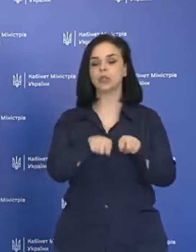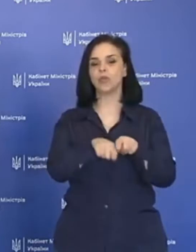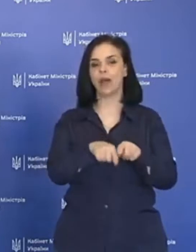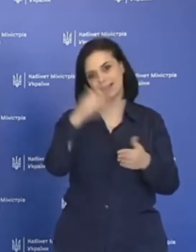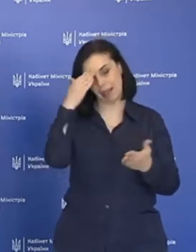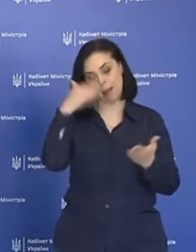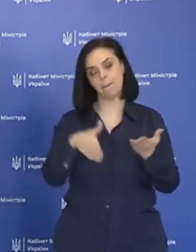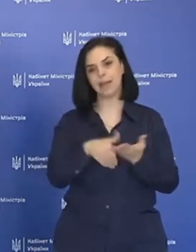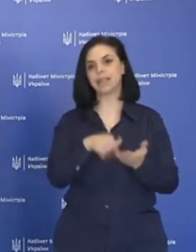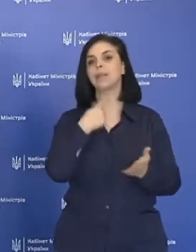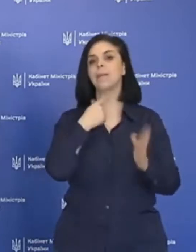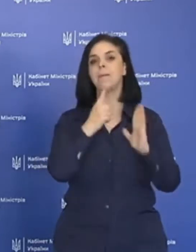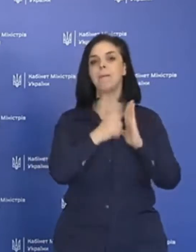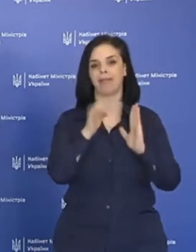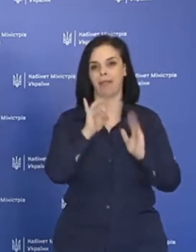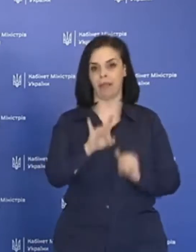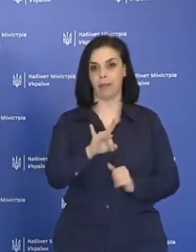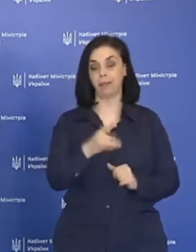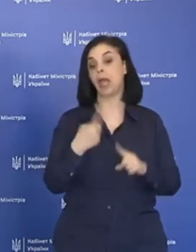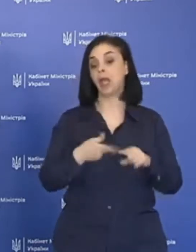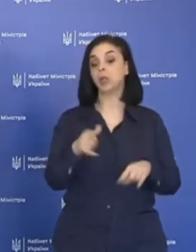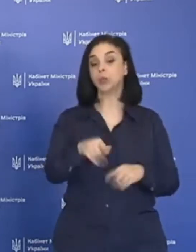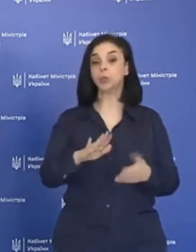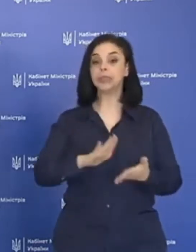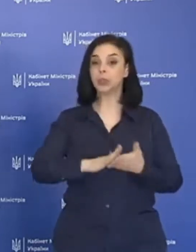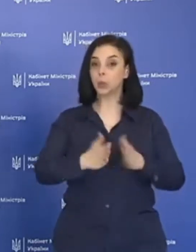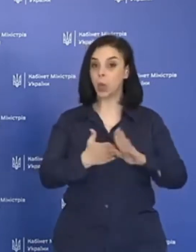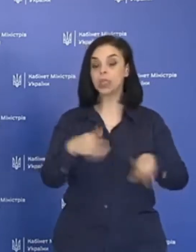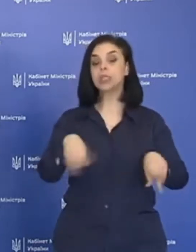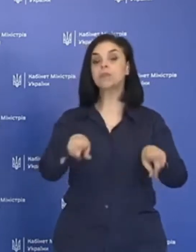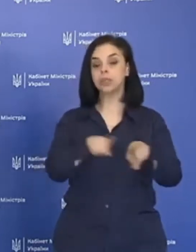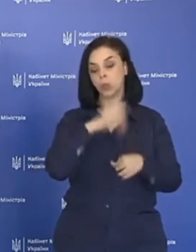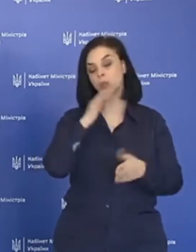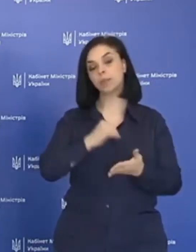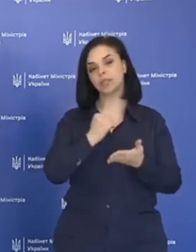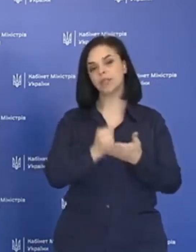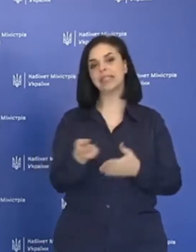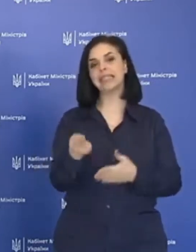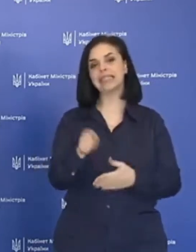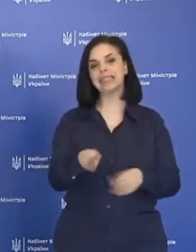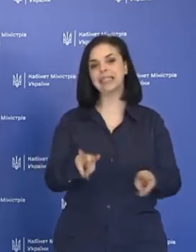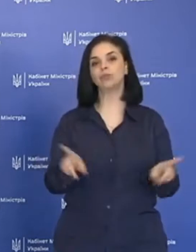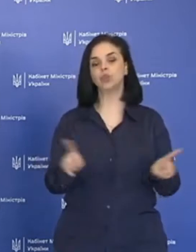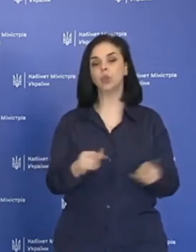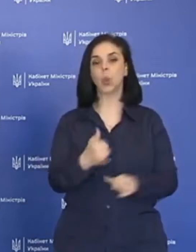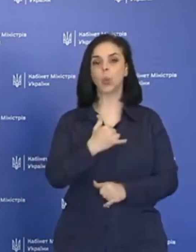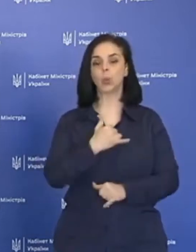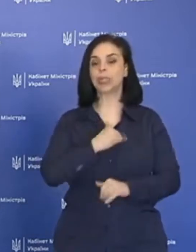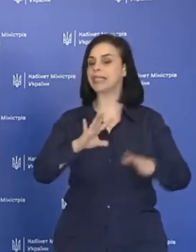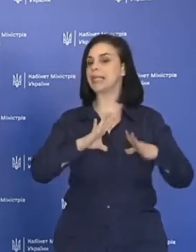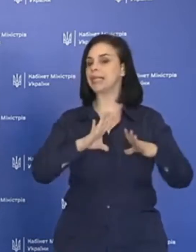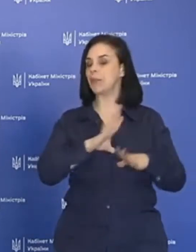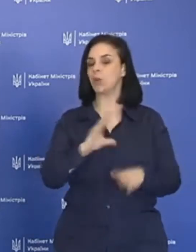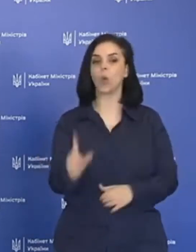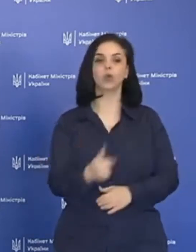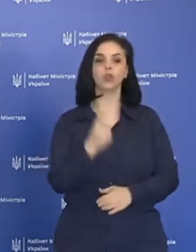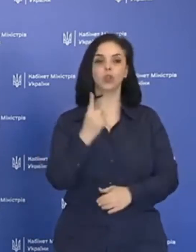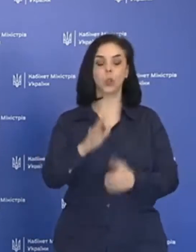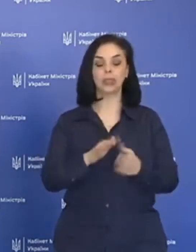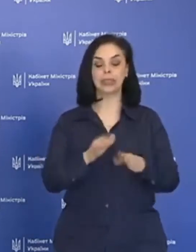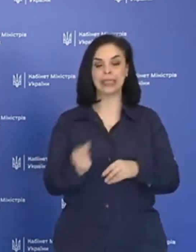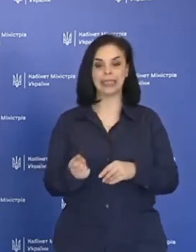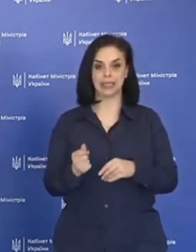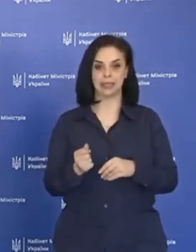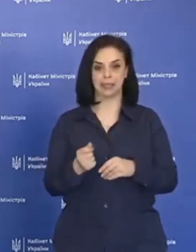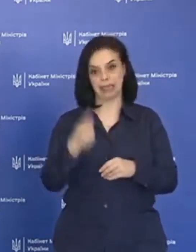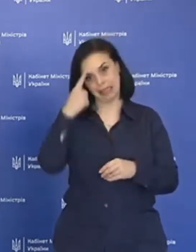методом ПЛР. Цю ситуацію ми також підтвердили тим, що в нас не було жодних надходжень